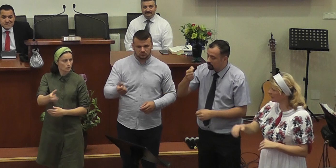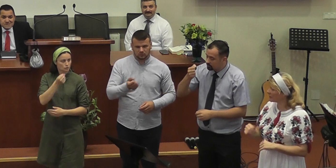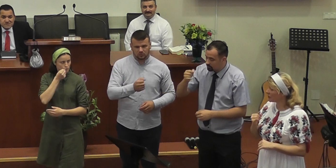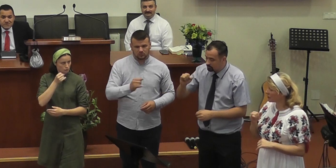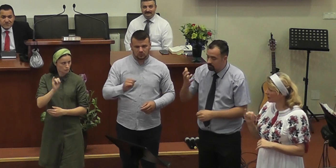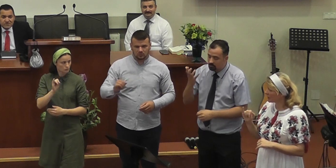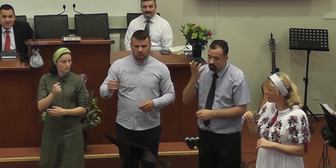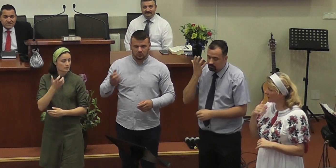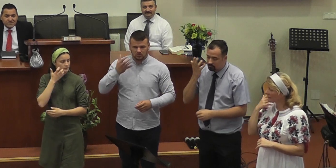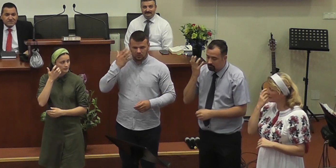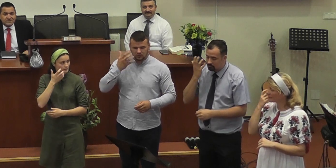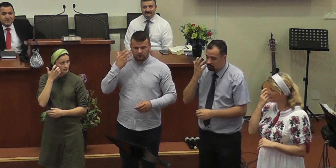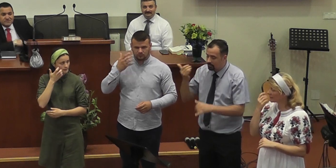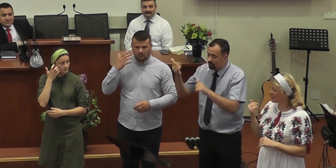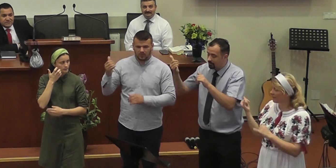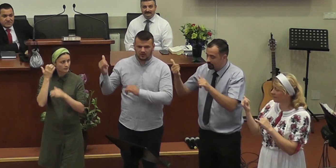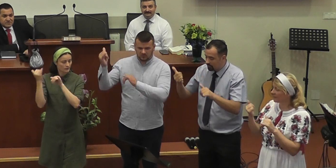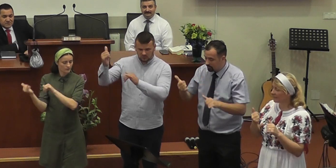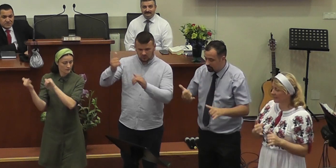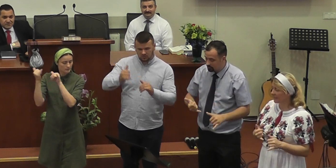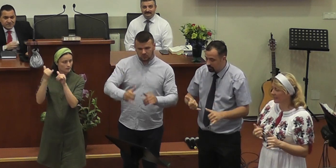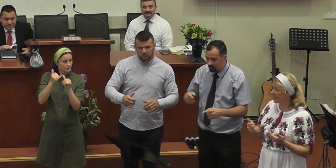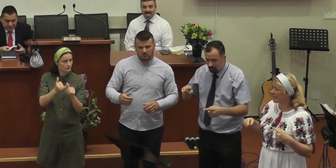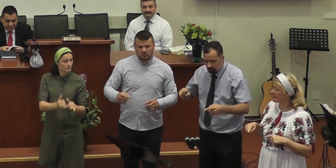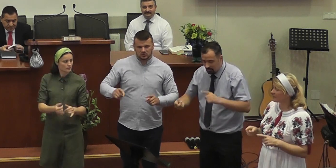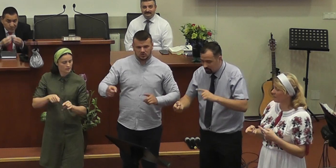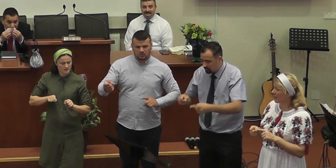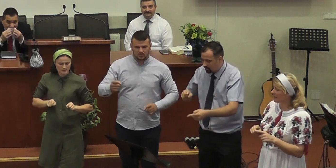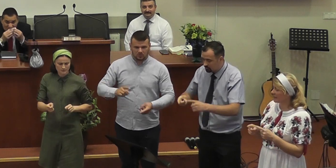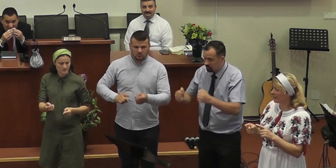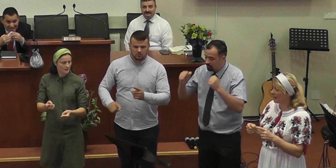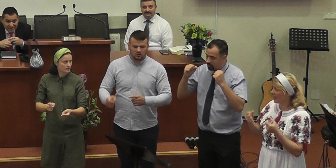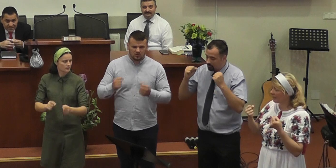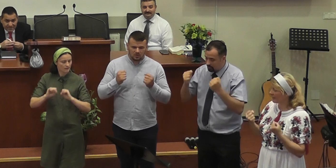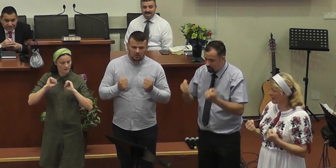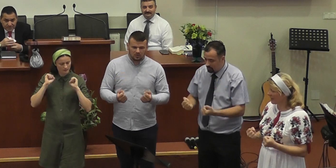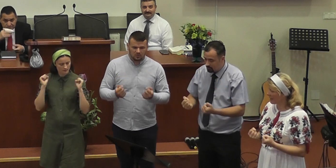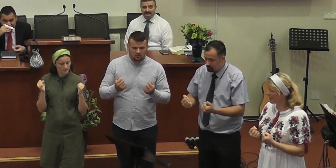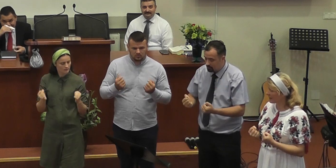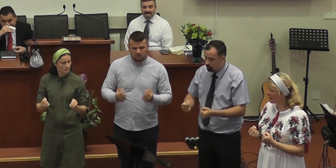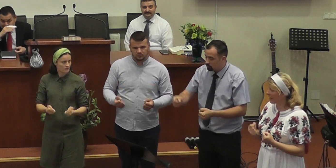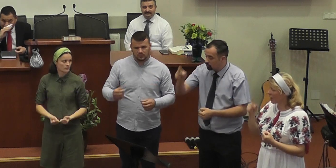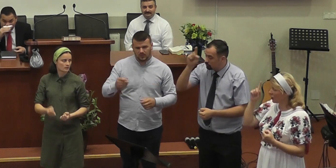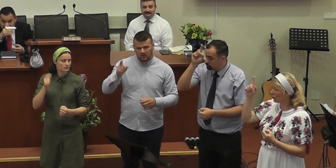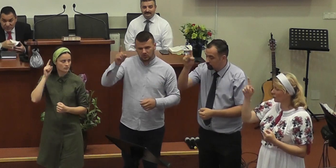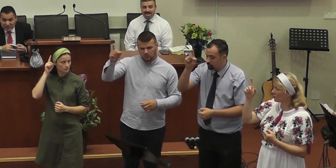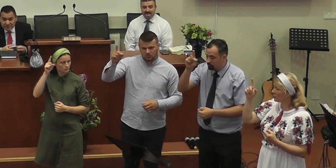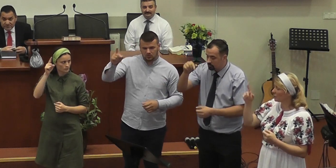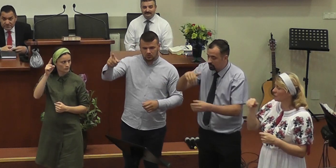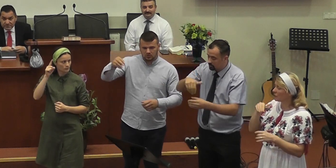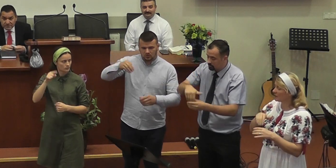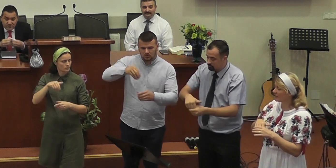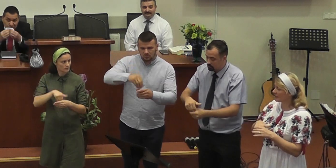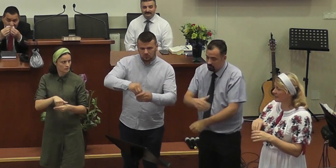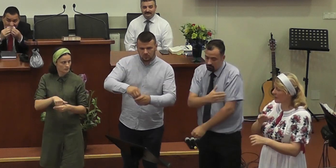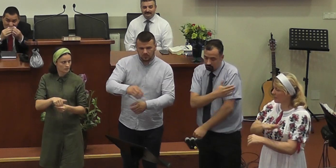și când vii spite grele, tu